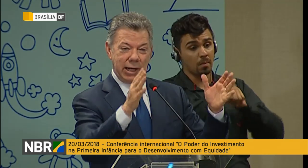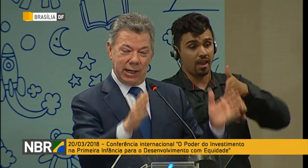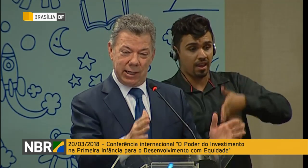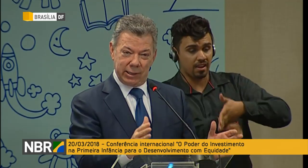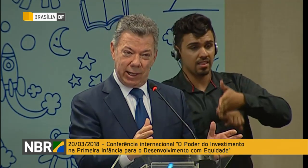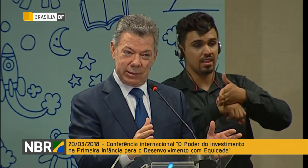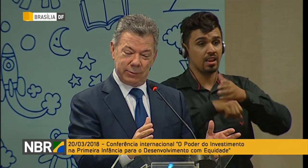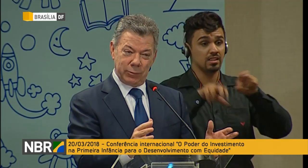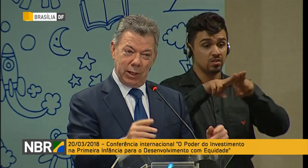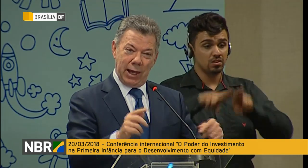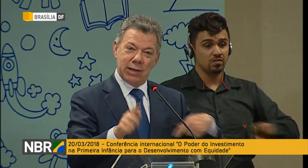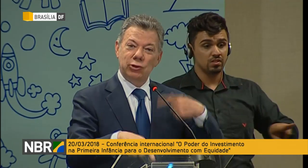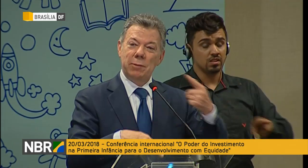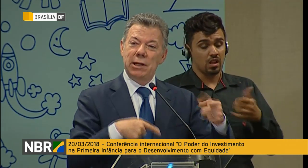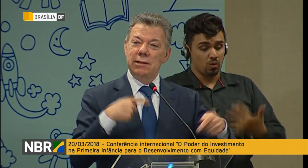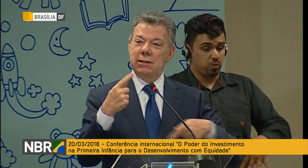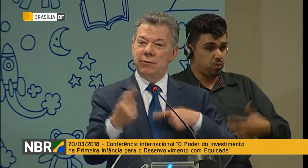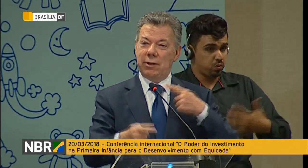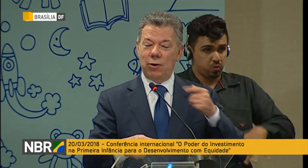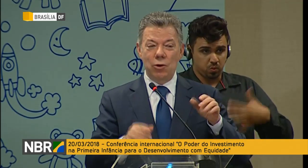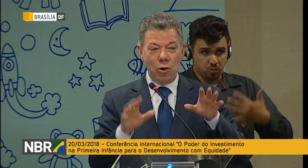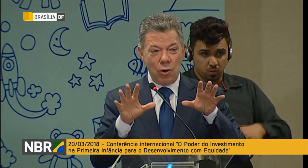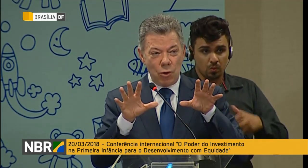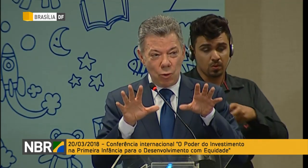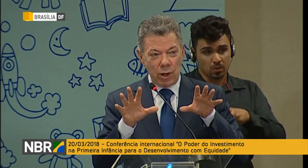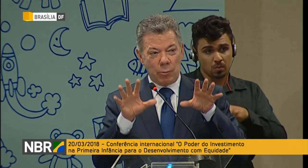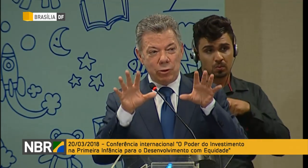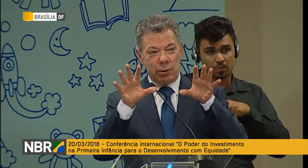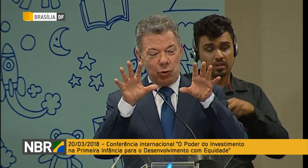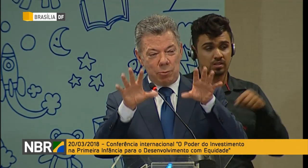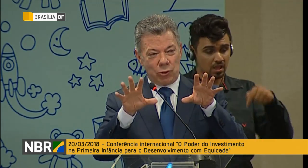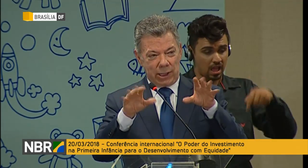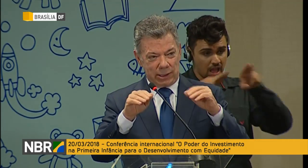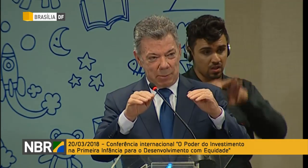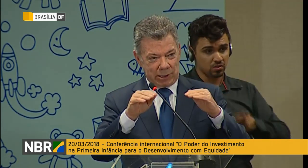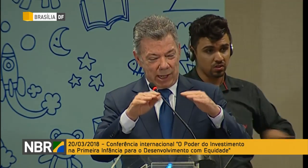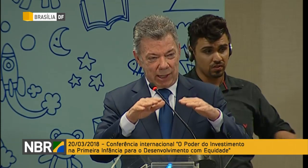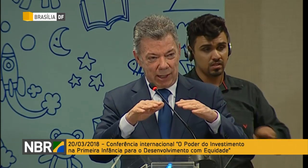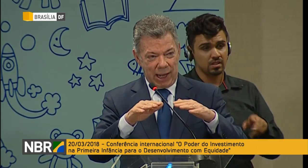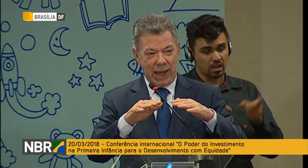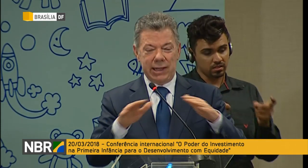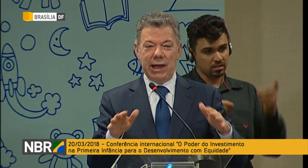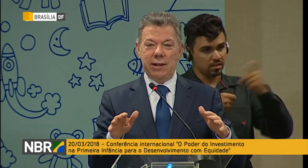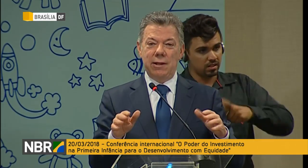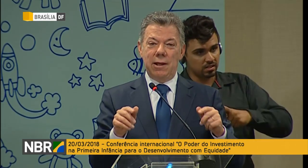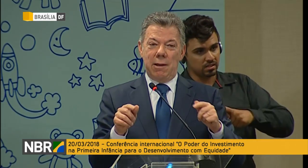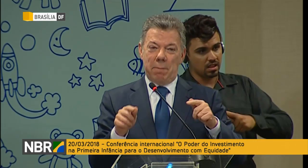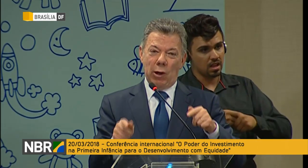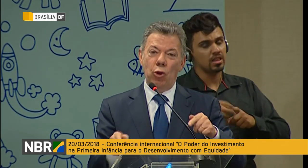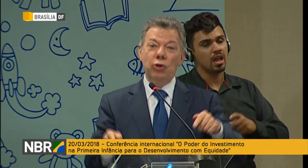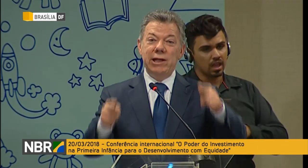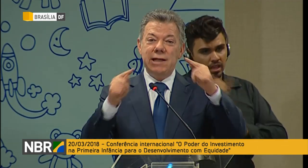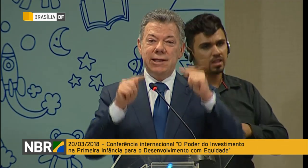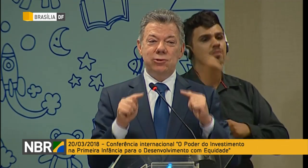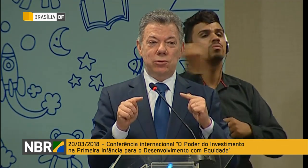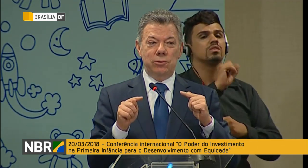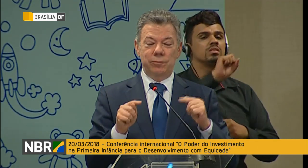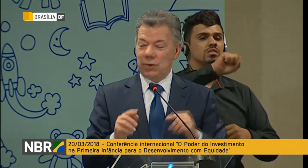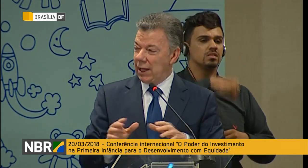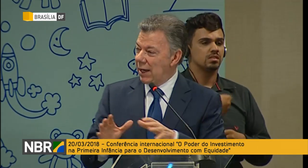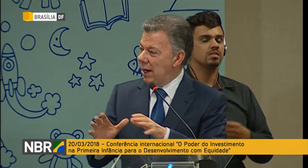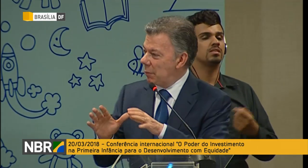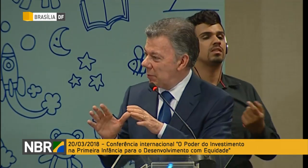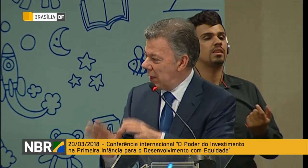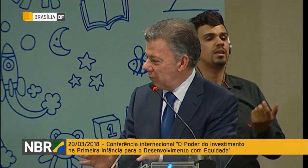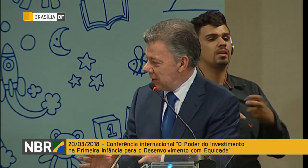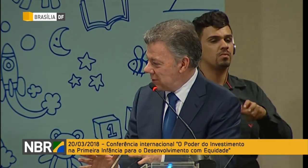universidade é muito difícil. Então, para essas universidades também que estão credenciadas. Então, esse é um fator muito importante que é colevado